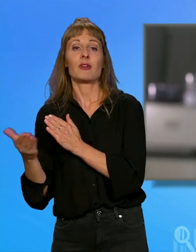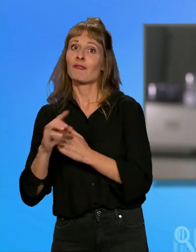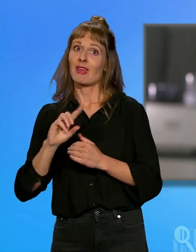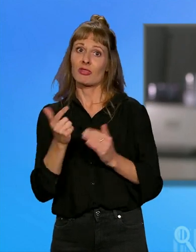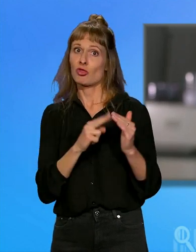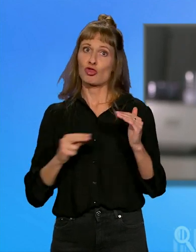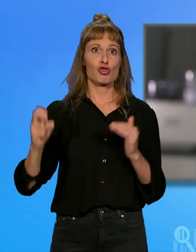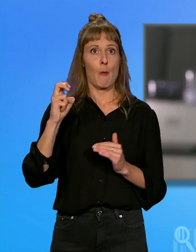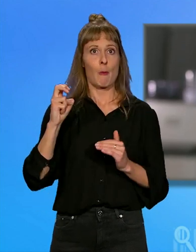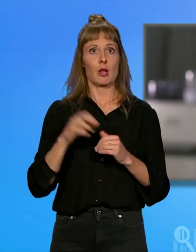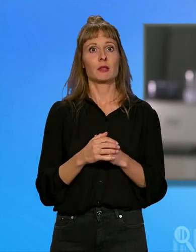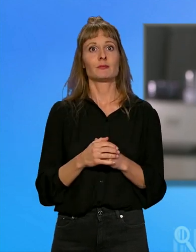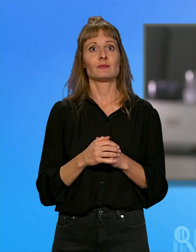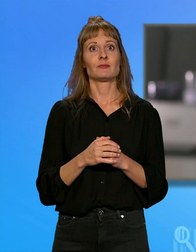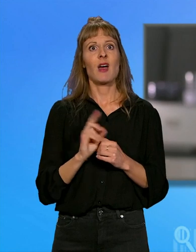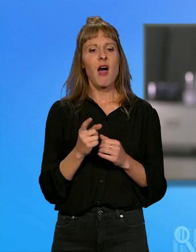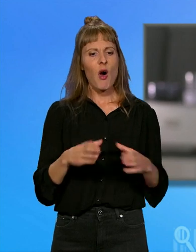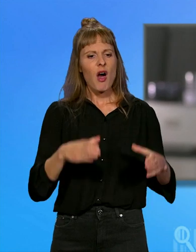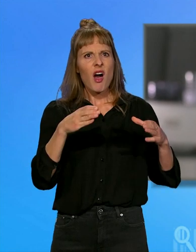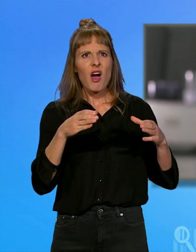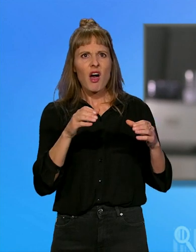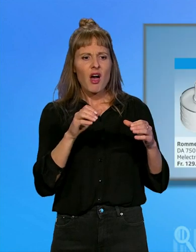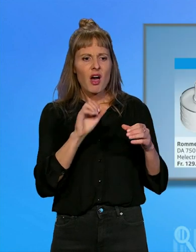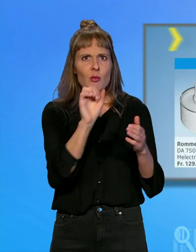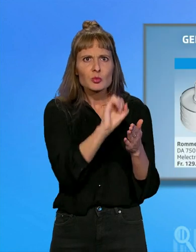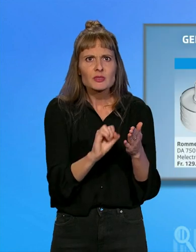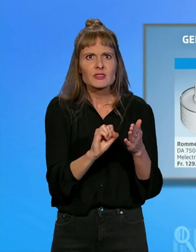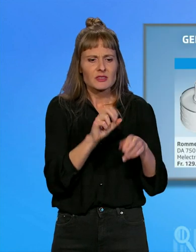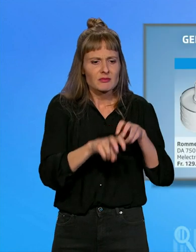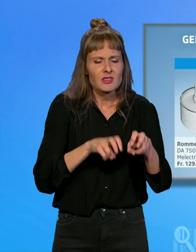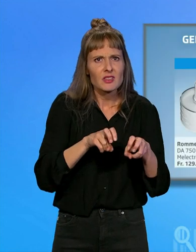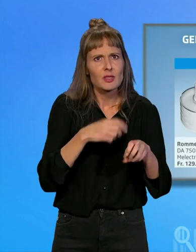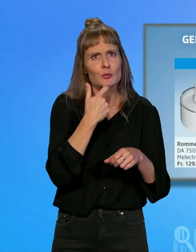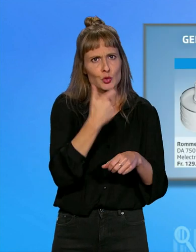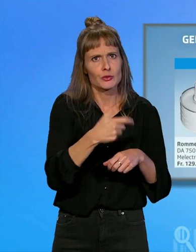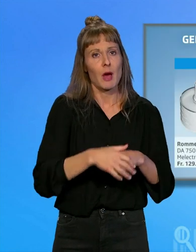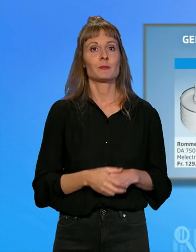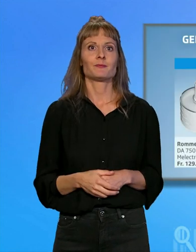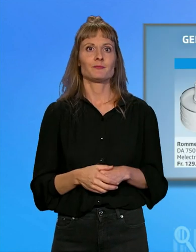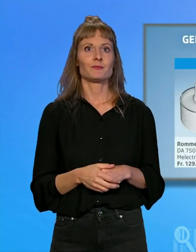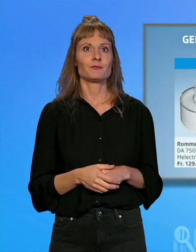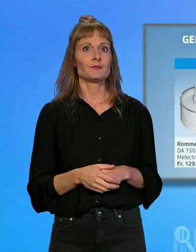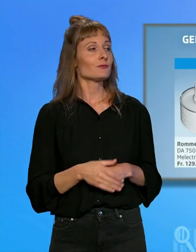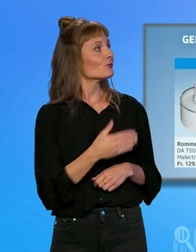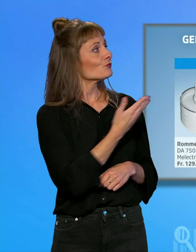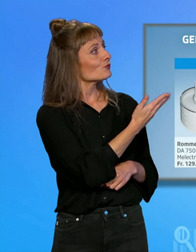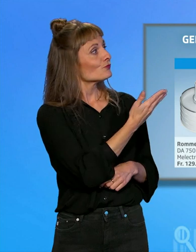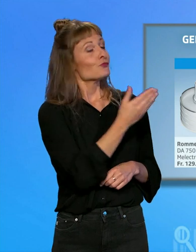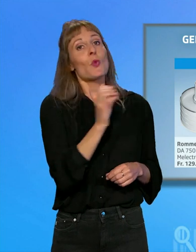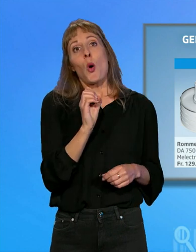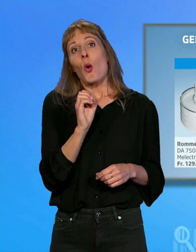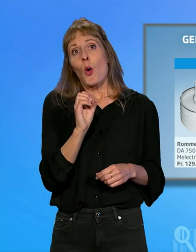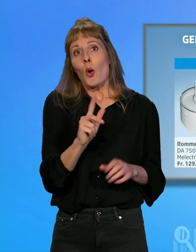auch nicht gut. Also das war eher ein schwierig zu bedienendes Gerät. Genügend auch für den Dörrautomaten von